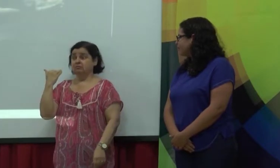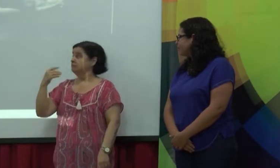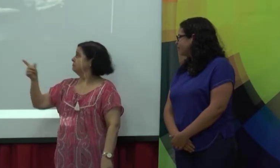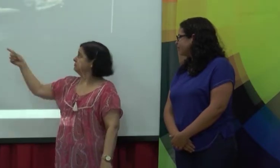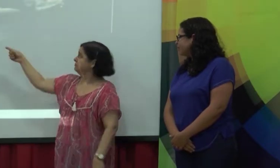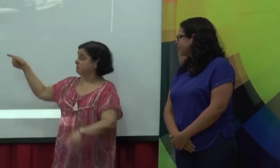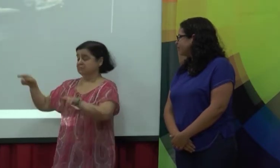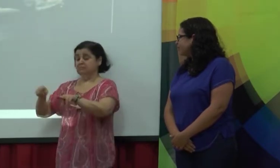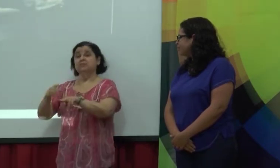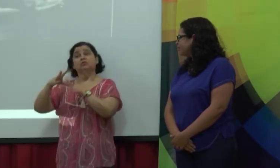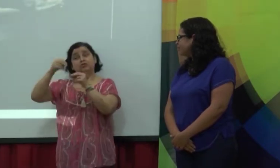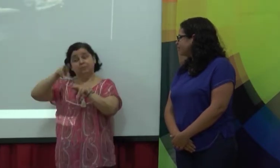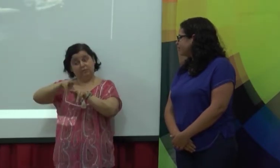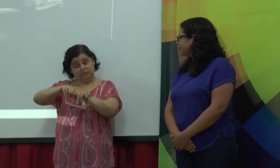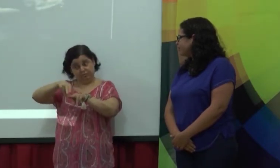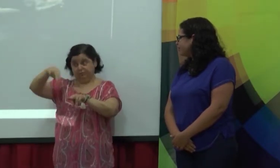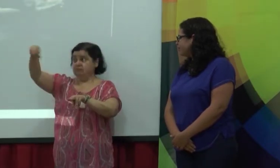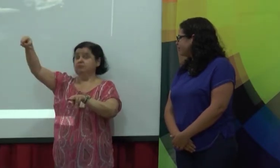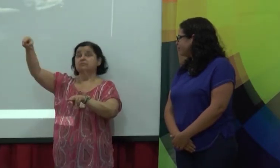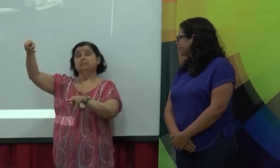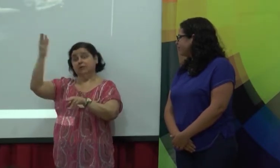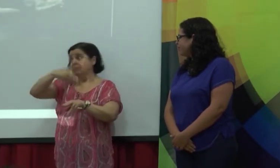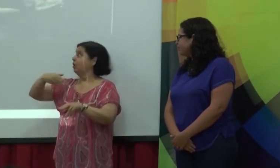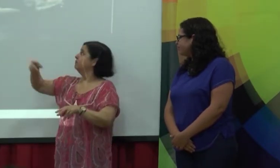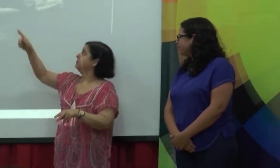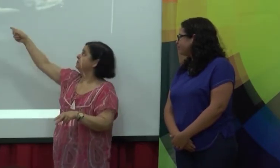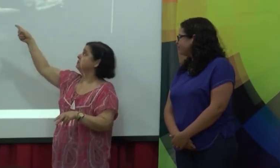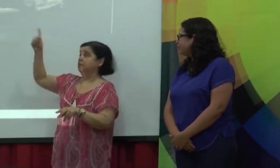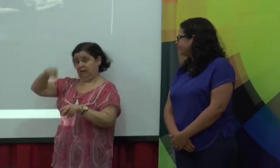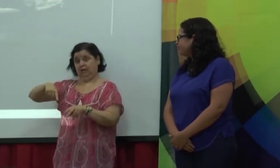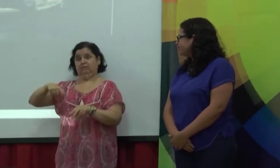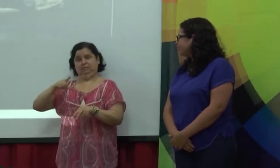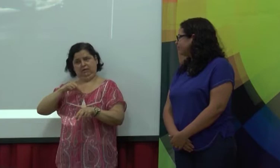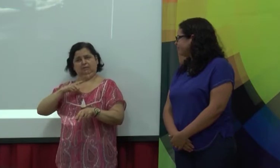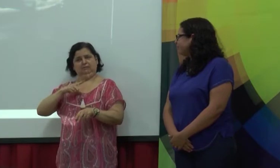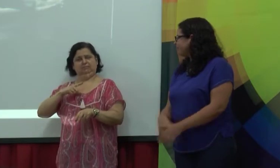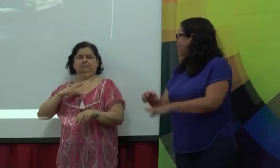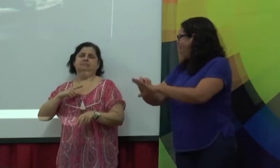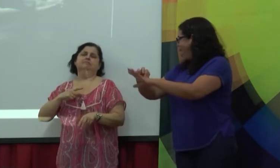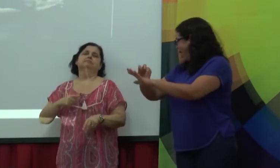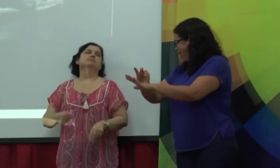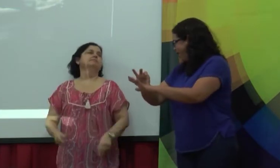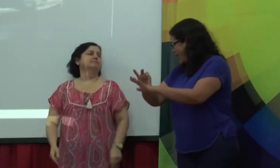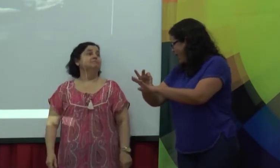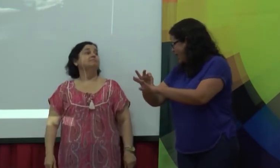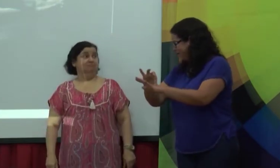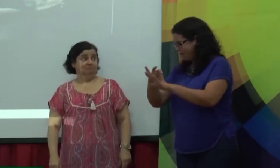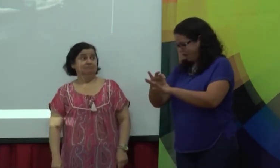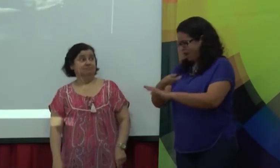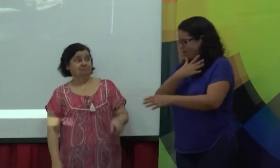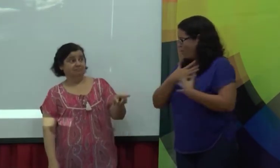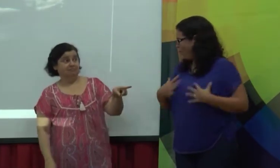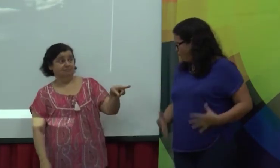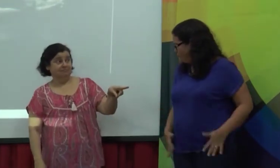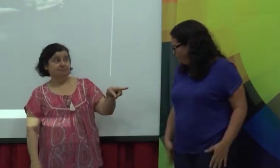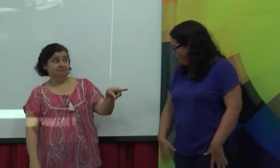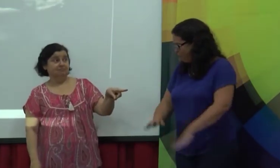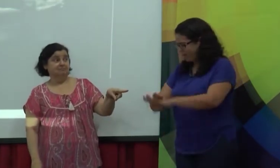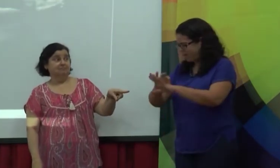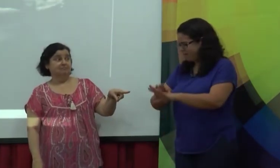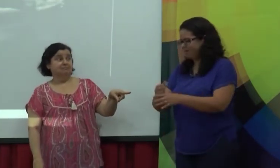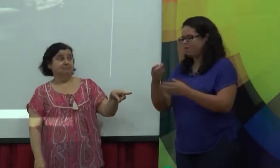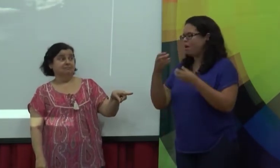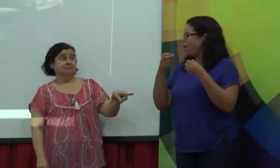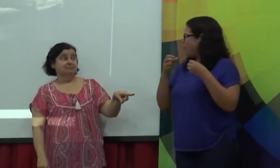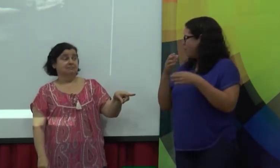Uma pessoa, vamos supor, essa pessoa desencarnou, né? Olha o espírito desta pessoa. A matéria,